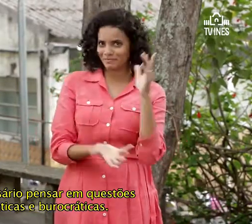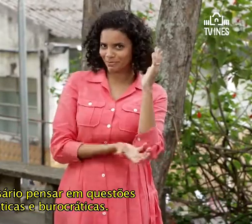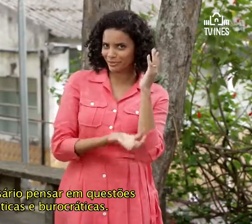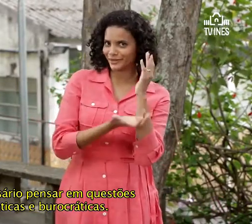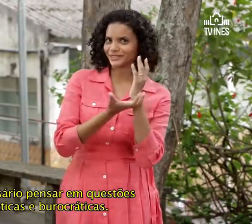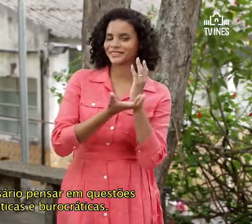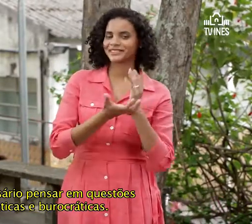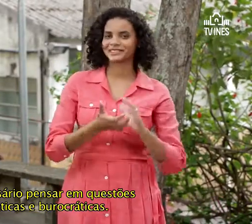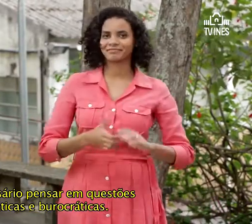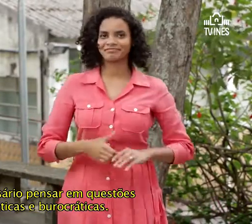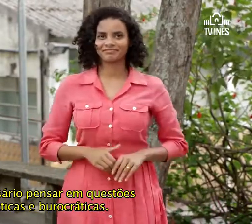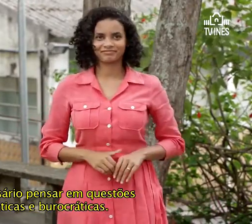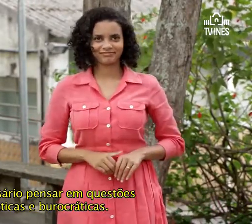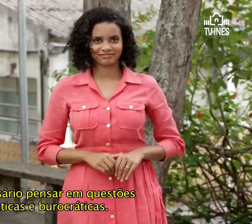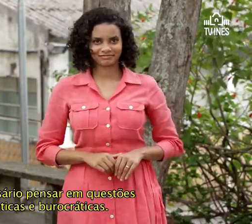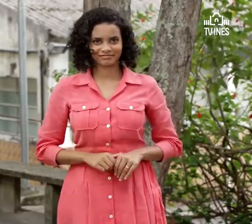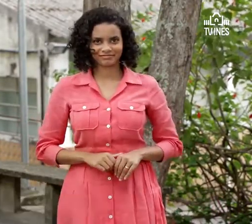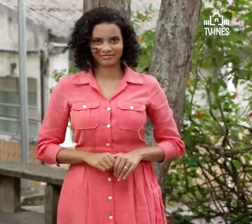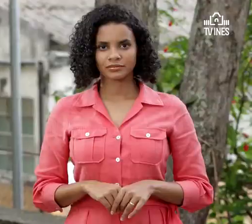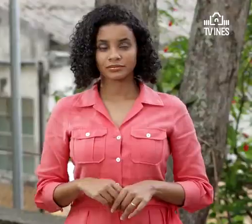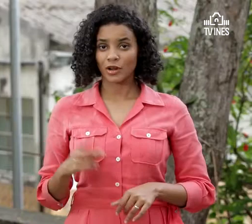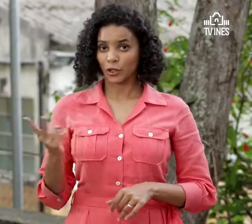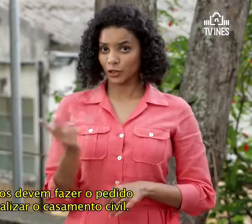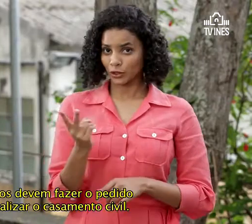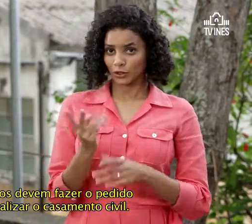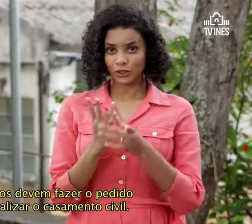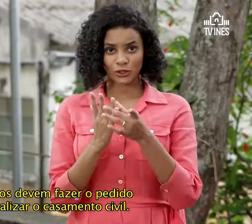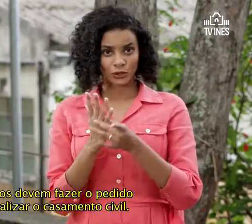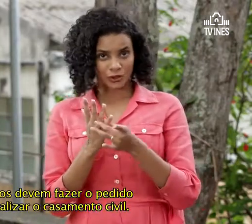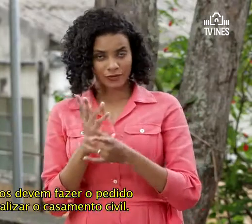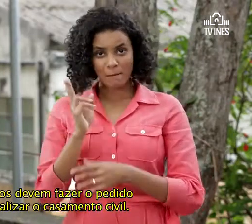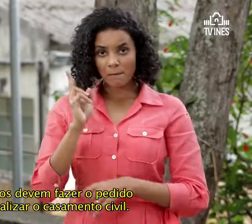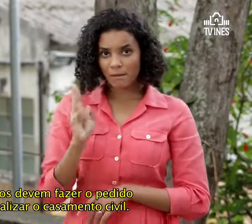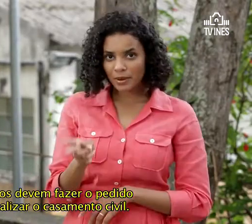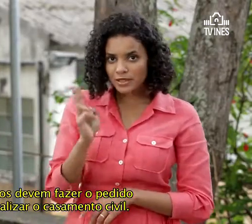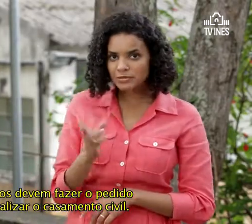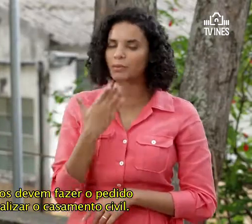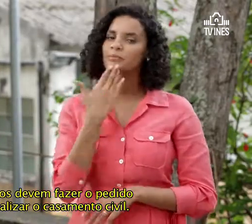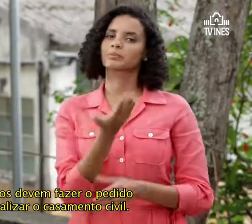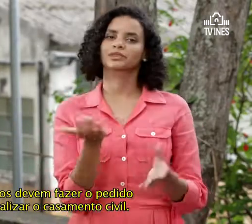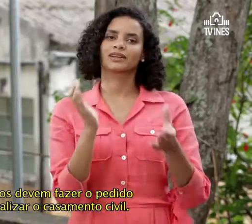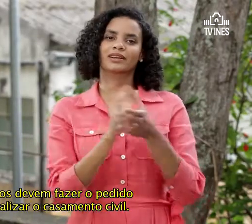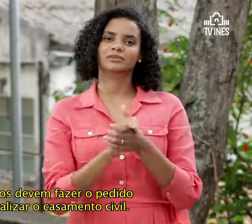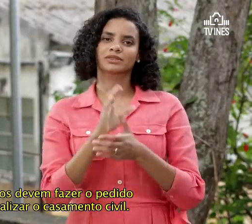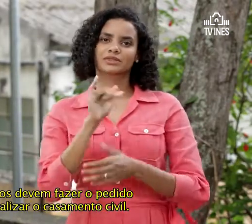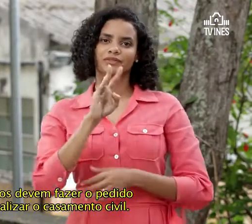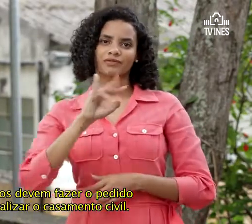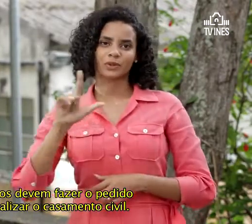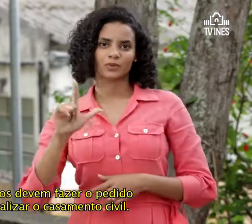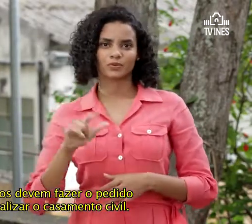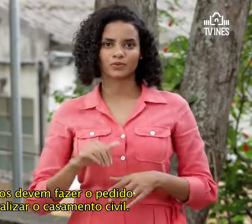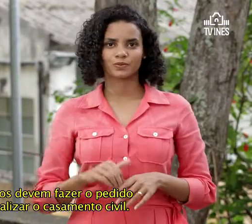em questões práticas e burocráticas. Os noivos devem fazer o pedido para realizar o casamento civil.